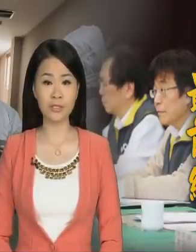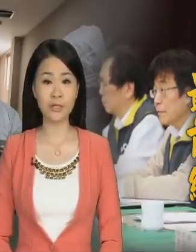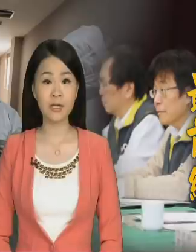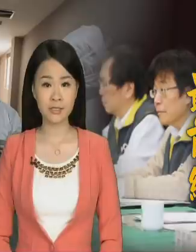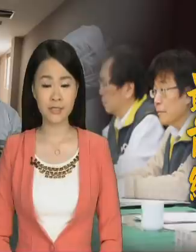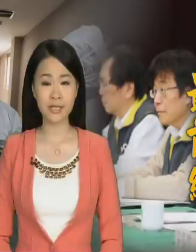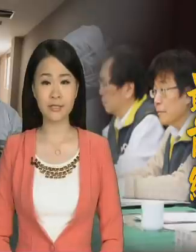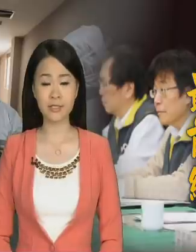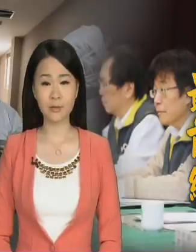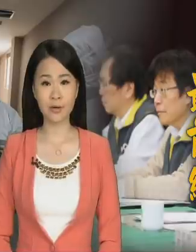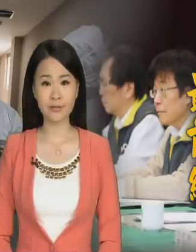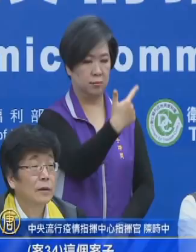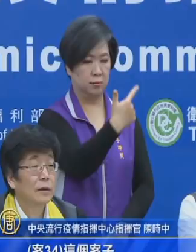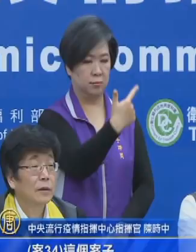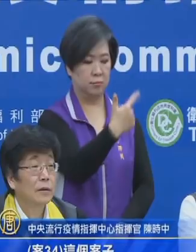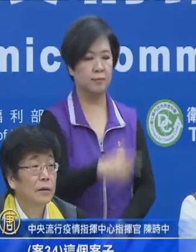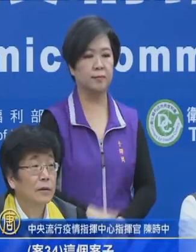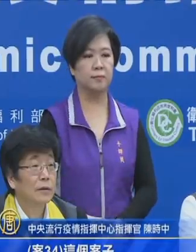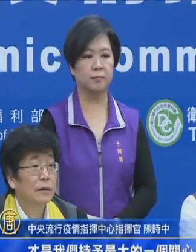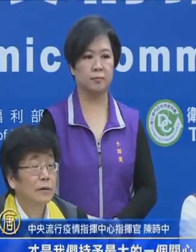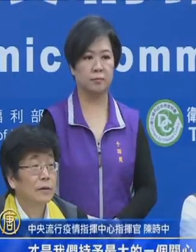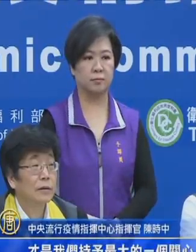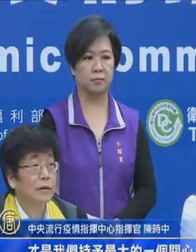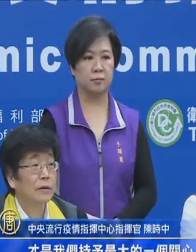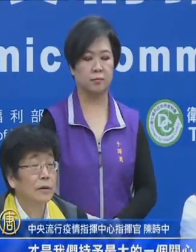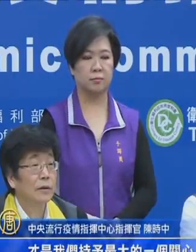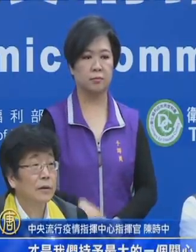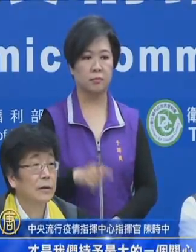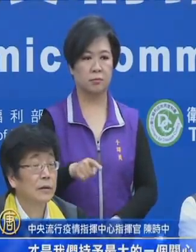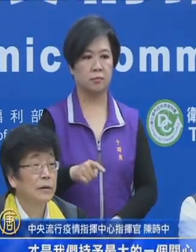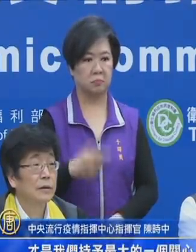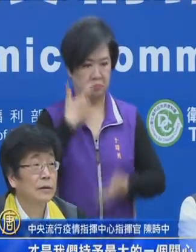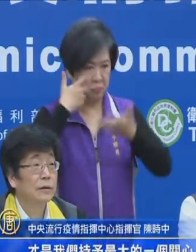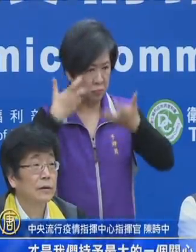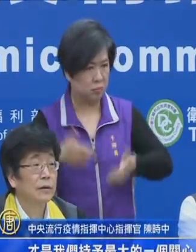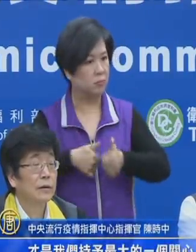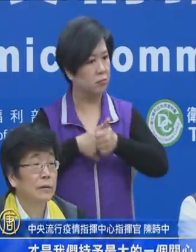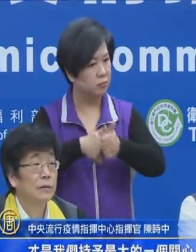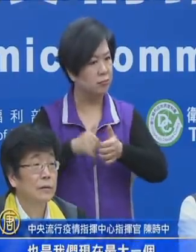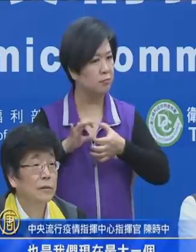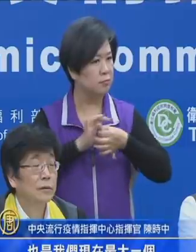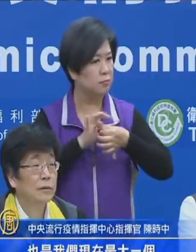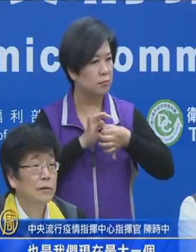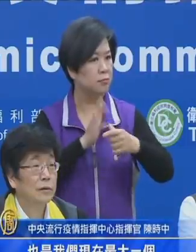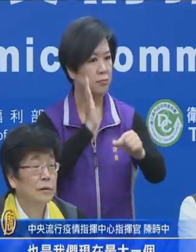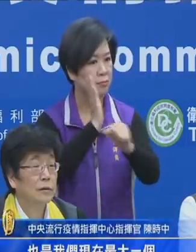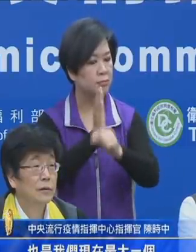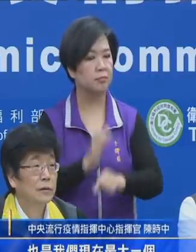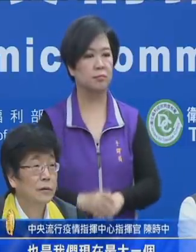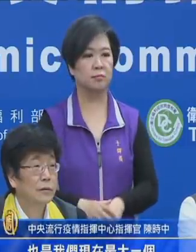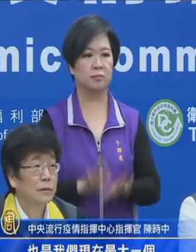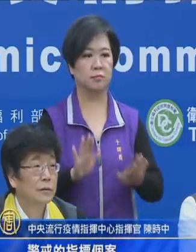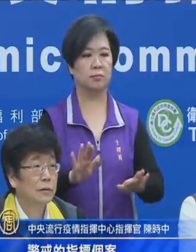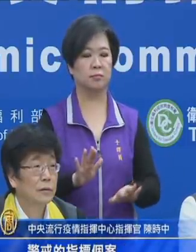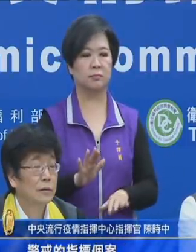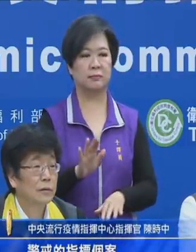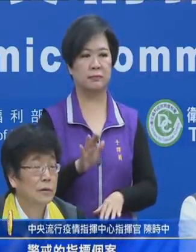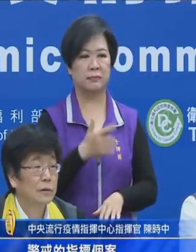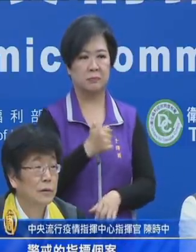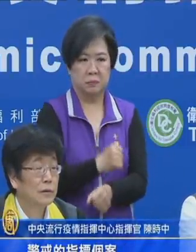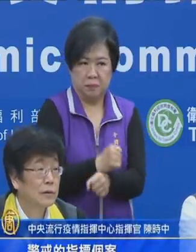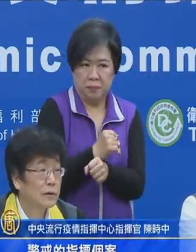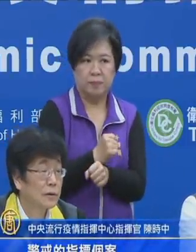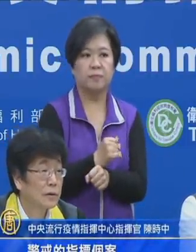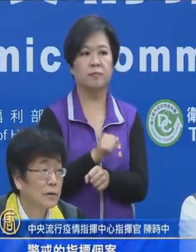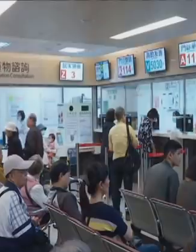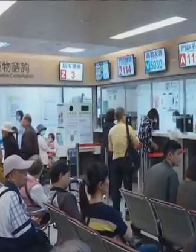会是现在的情况。 这个案子才是我们慈语最大的一个关心，也是一个我们现在最大的一个警戒的一个